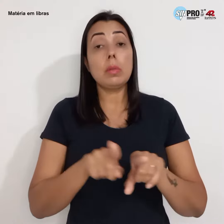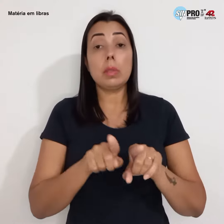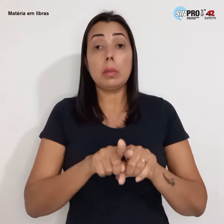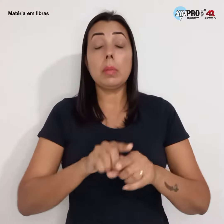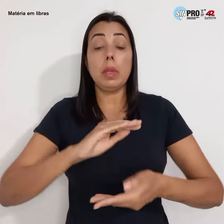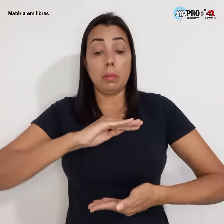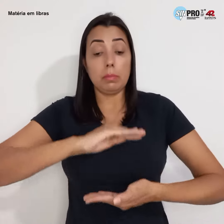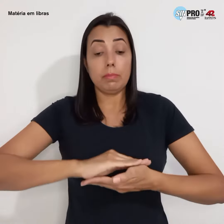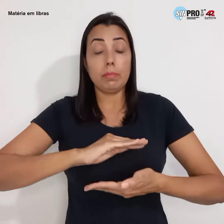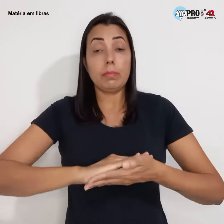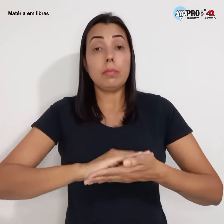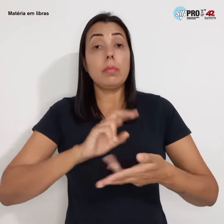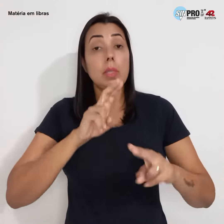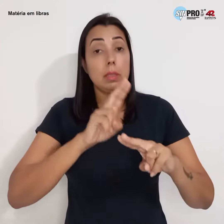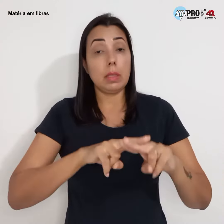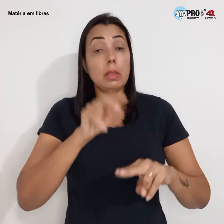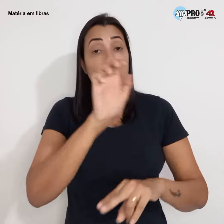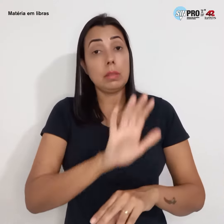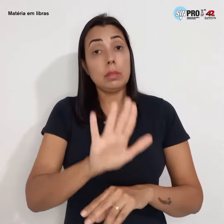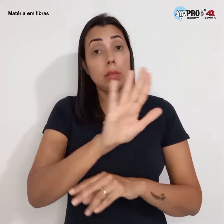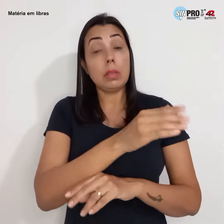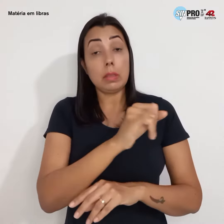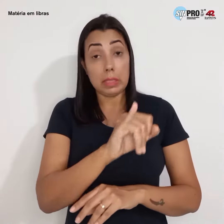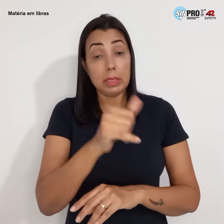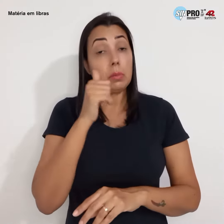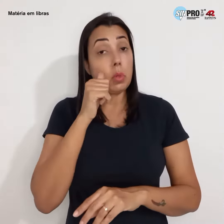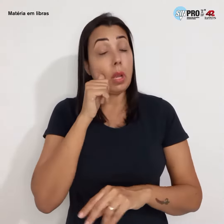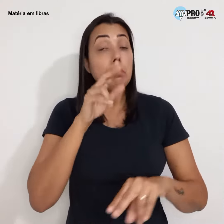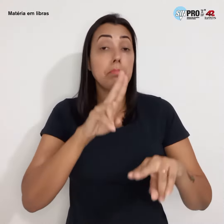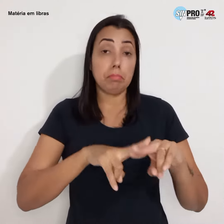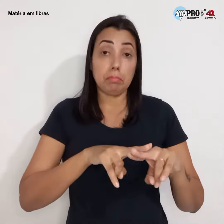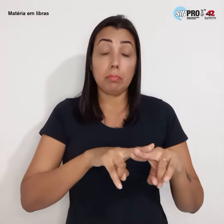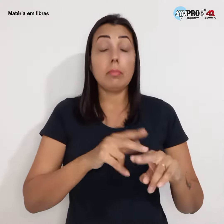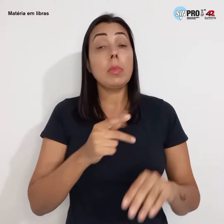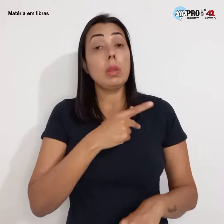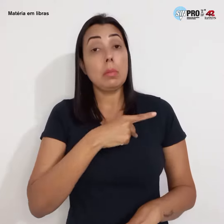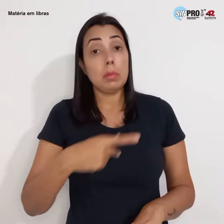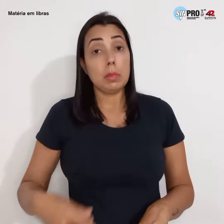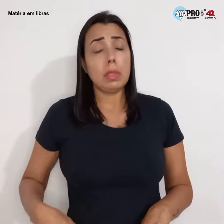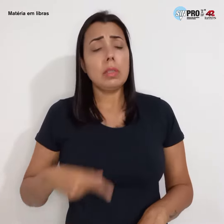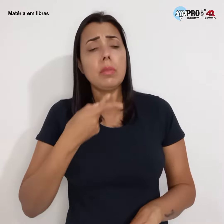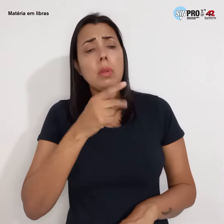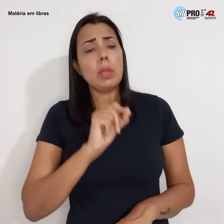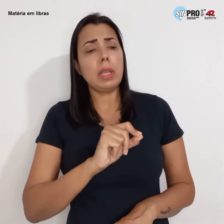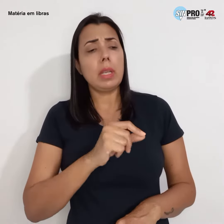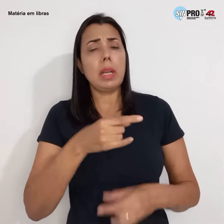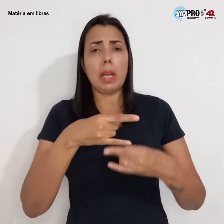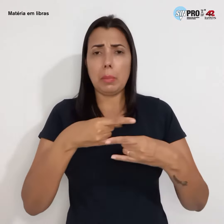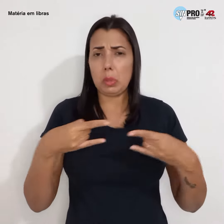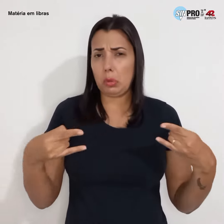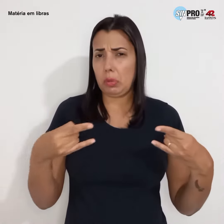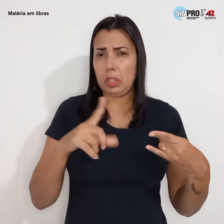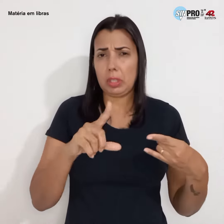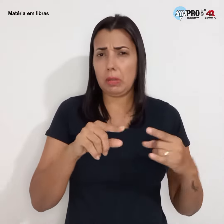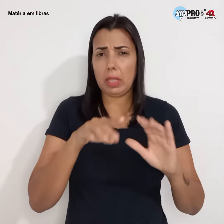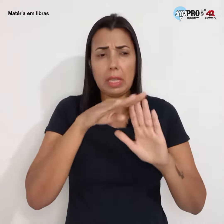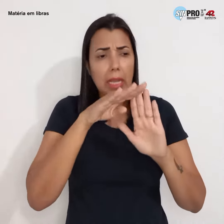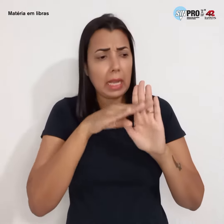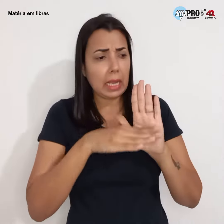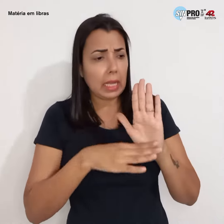Penitenciário Nacional, para o caso das presidiárias. O presidente argumentou que absorventes não constam na lista